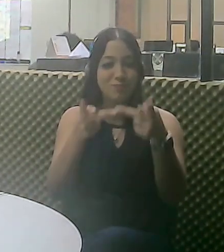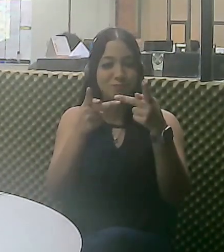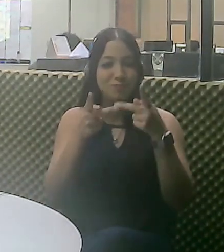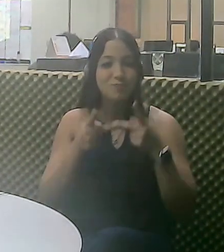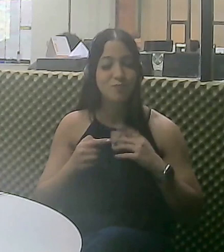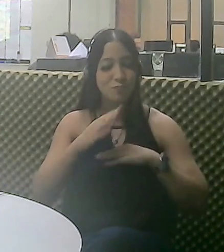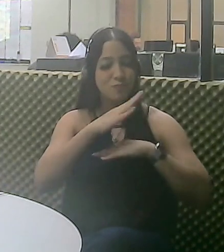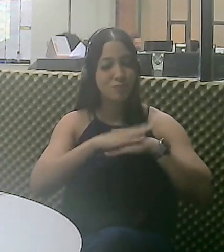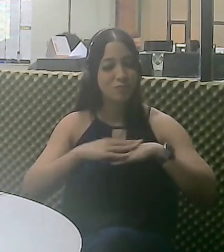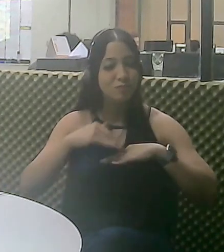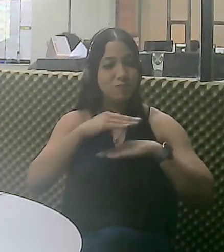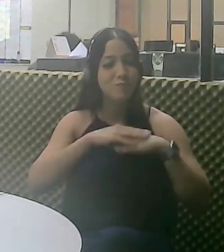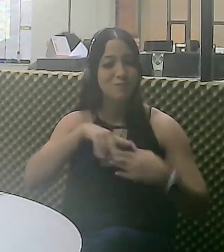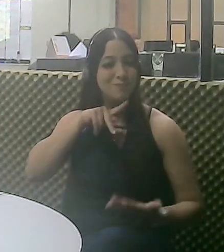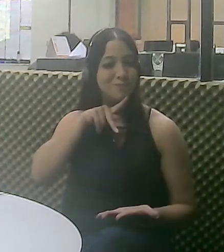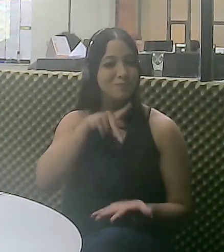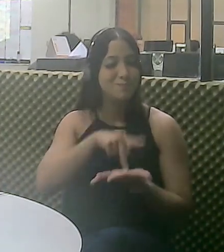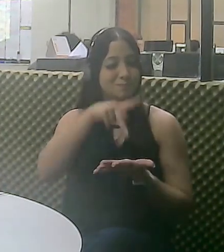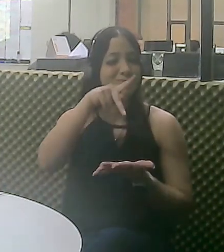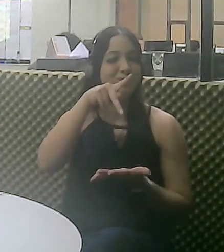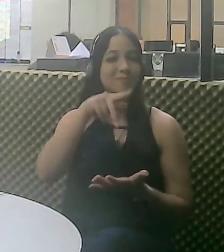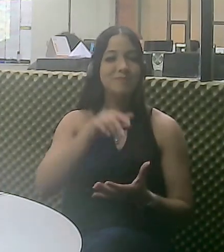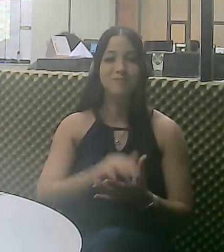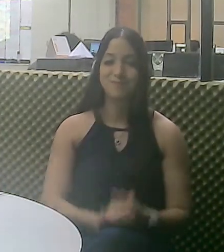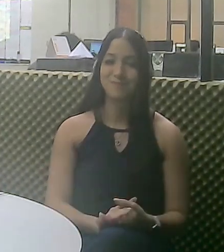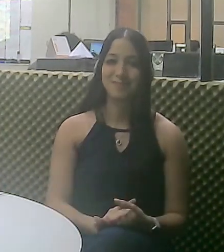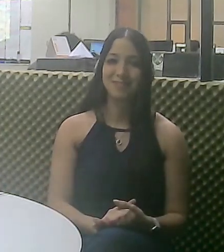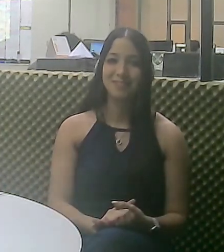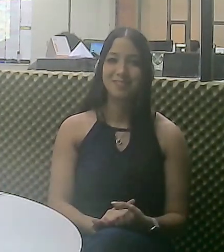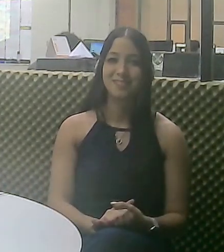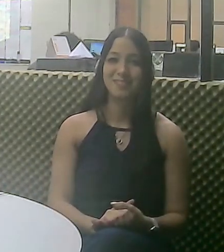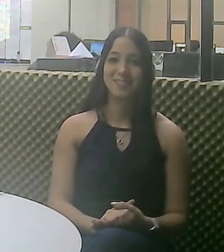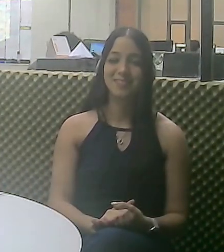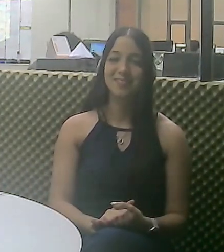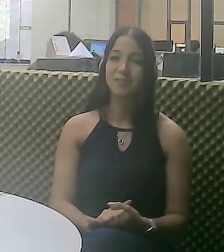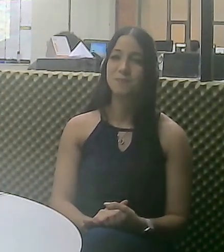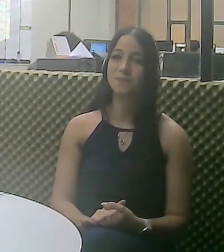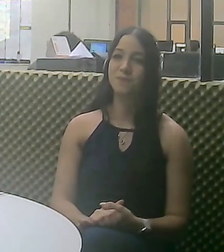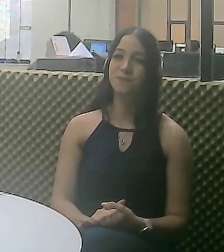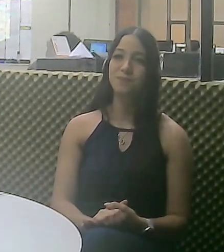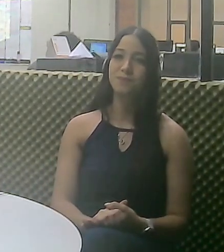Lago que acolhe todo mundo e cuida de verdade